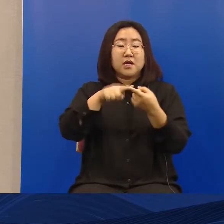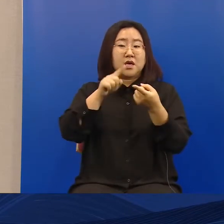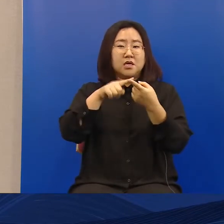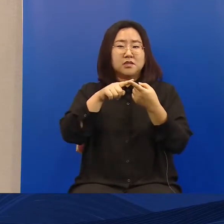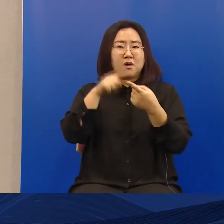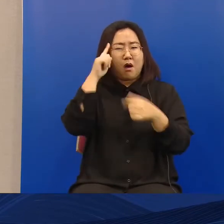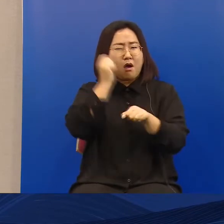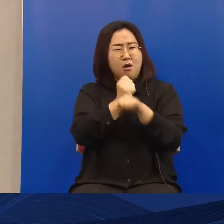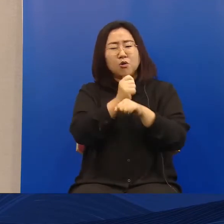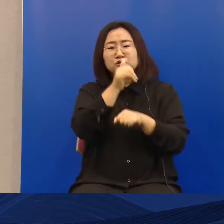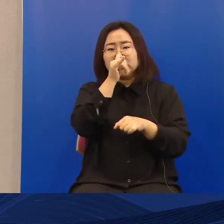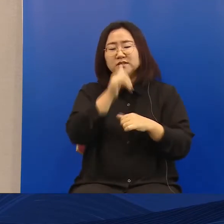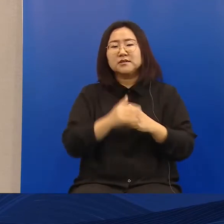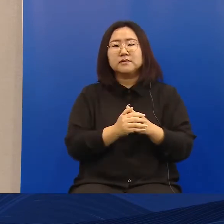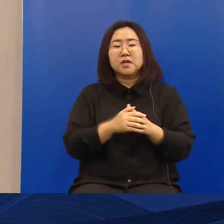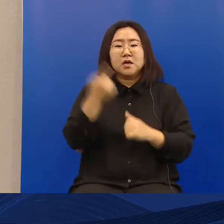했습니다.